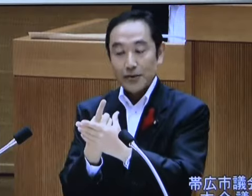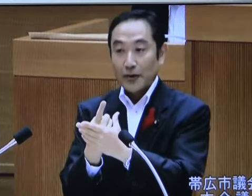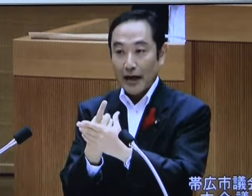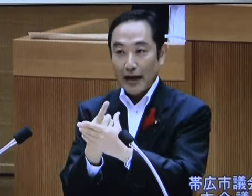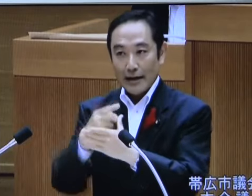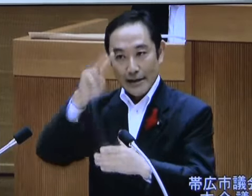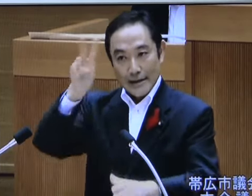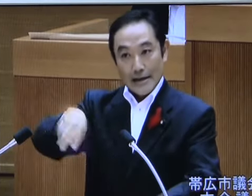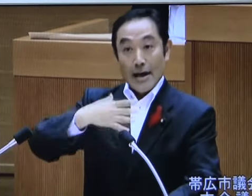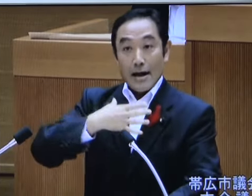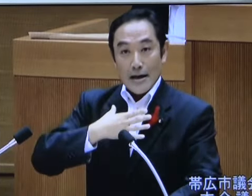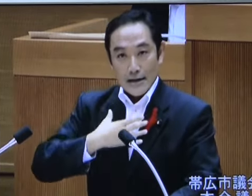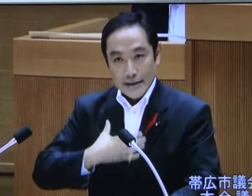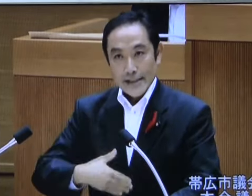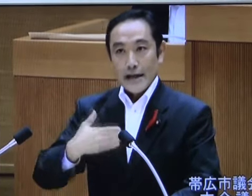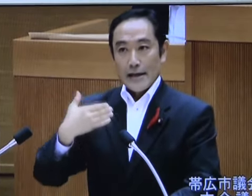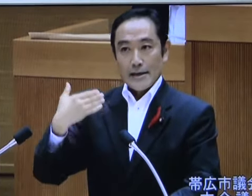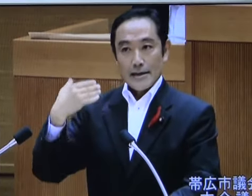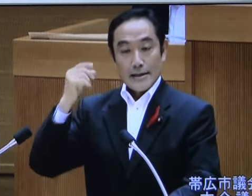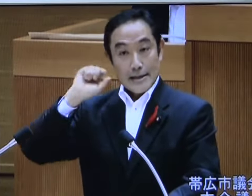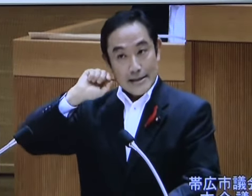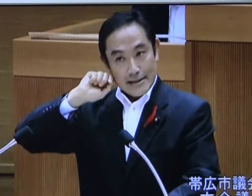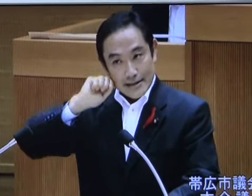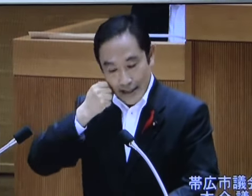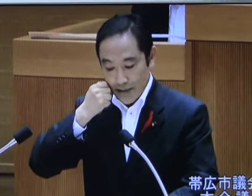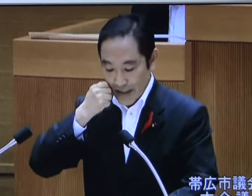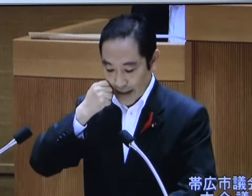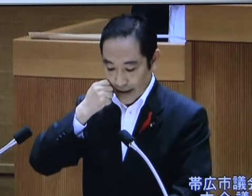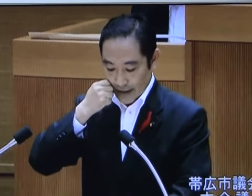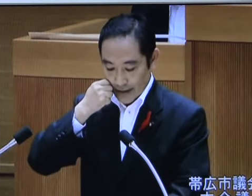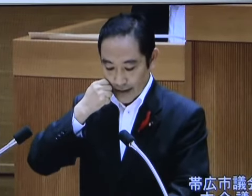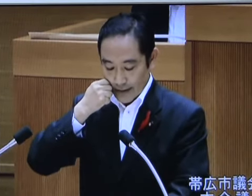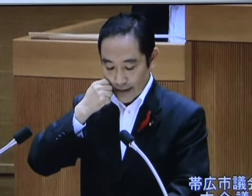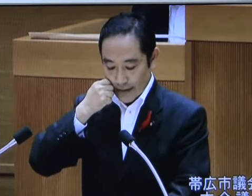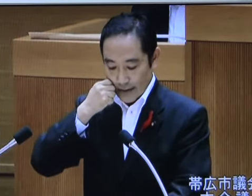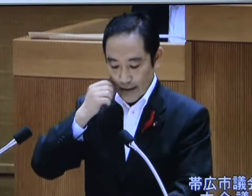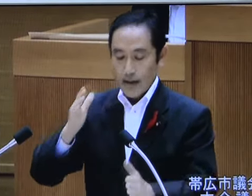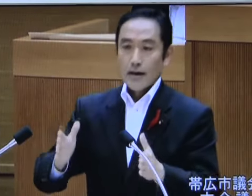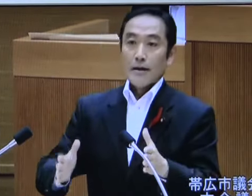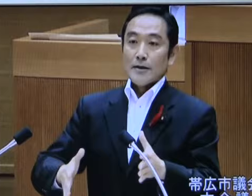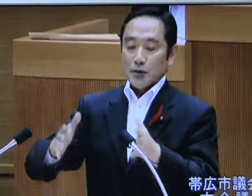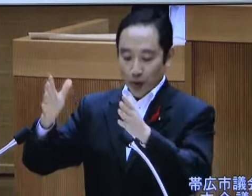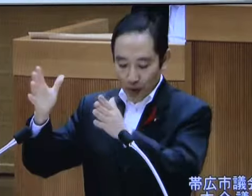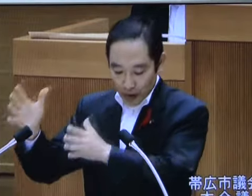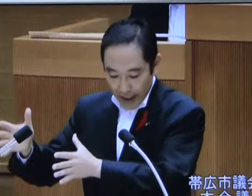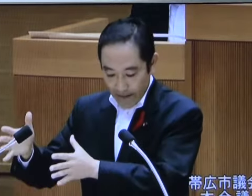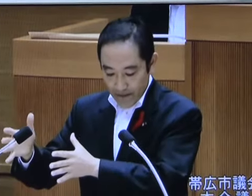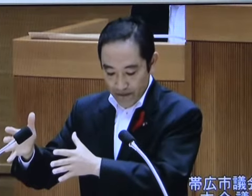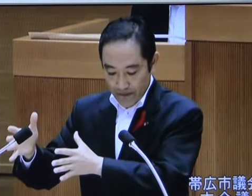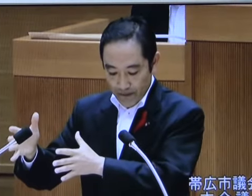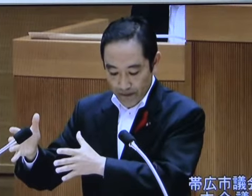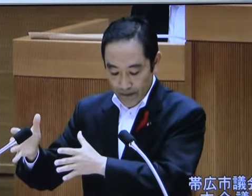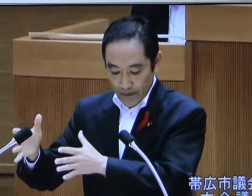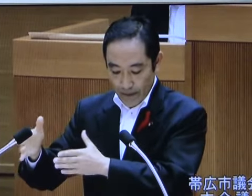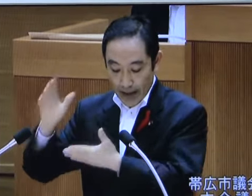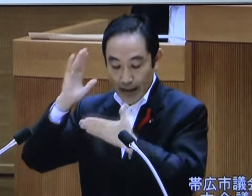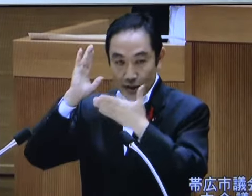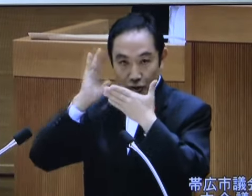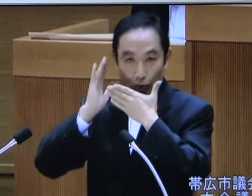のか理解できません。そこで聴